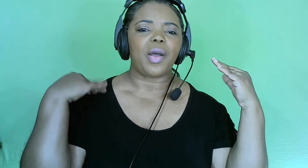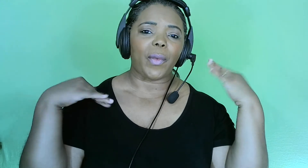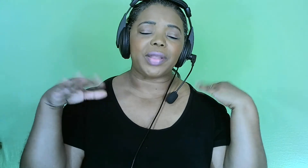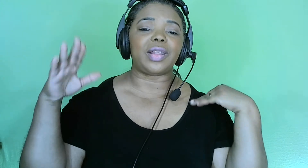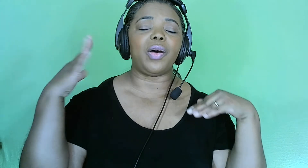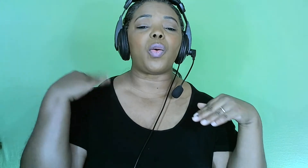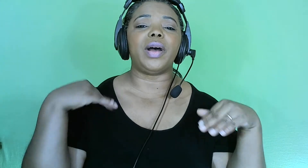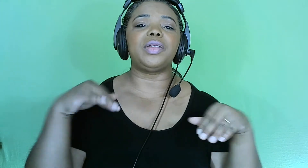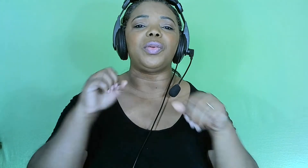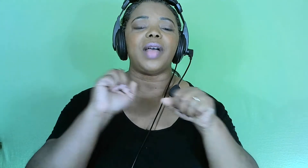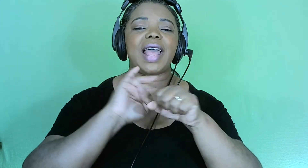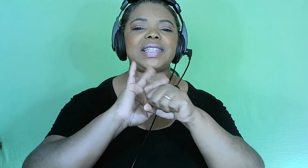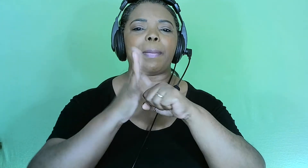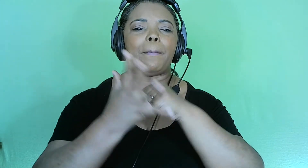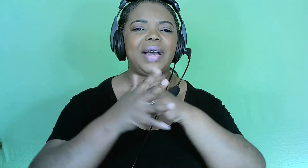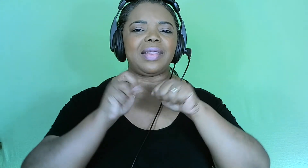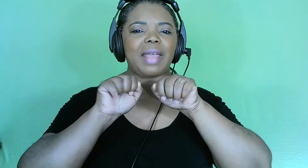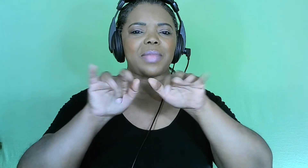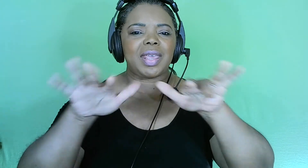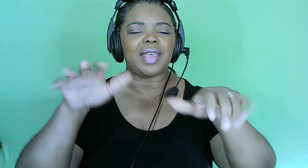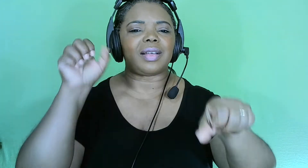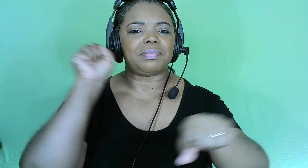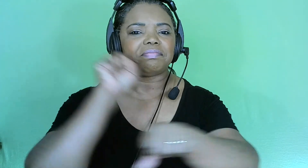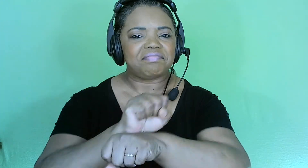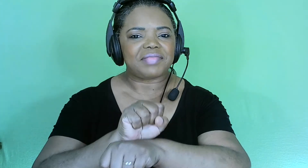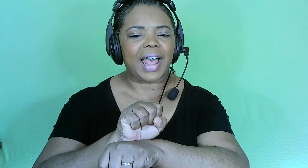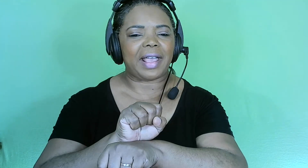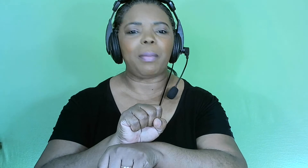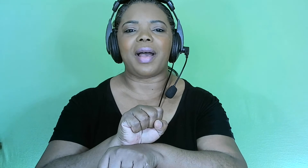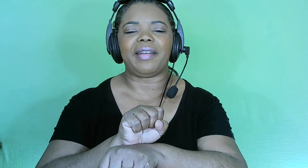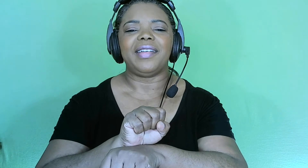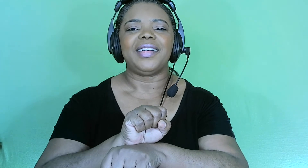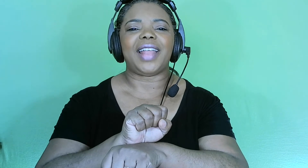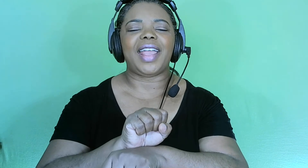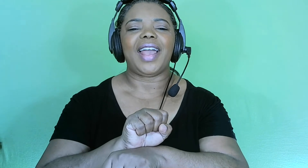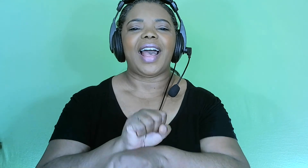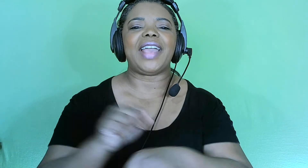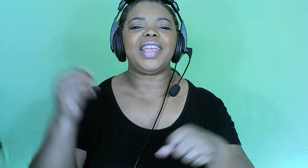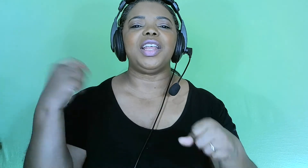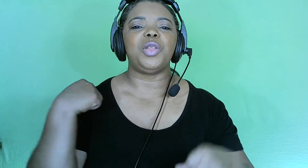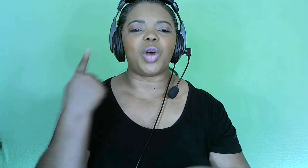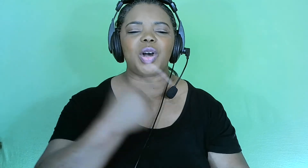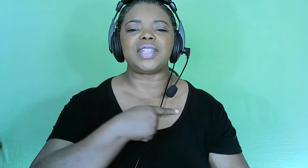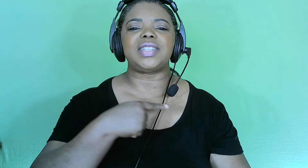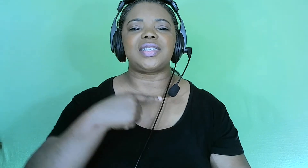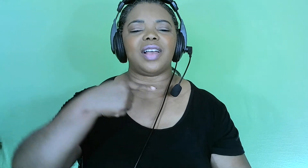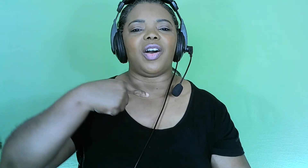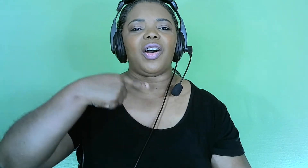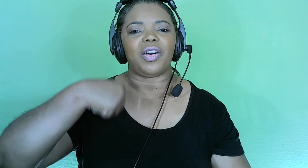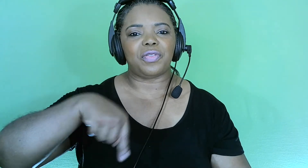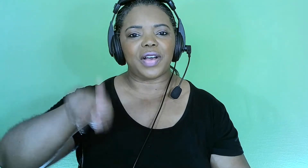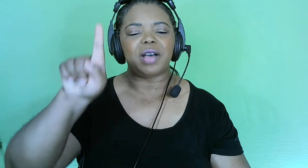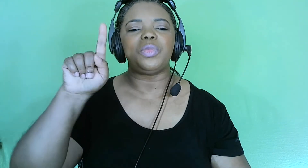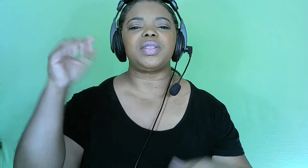Ou então quando essa pandemia acabar, né? Aí nós, ó, vamos,